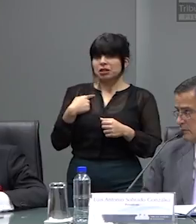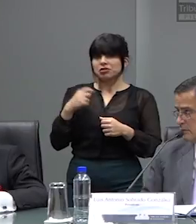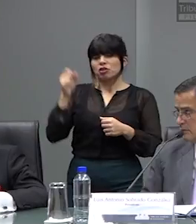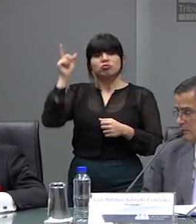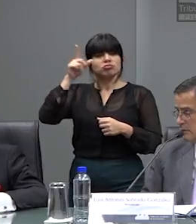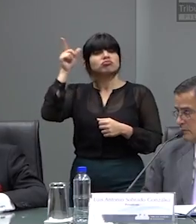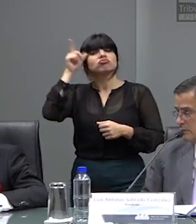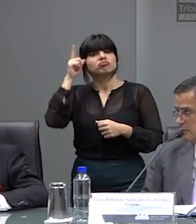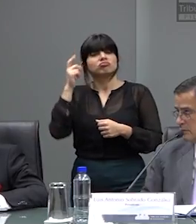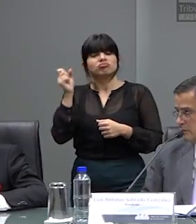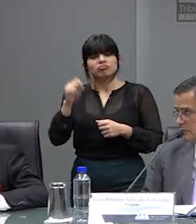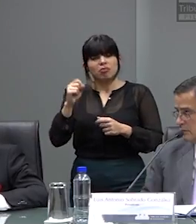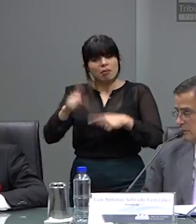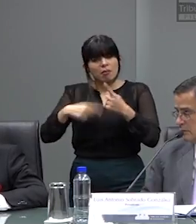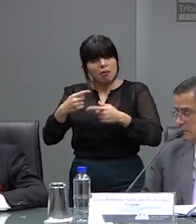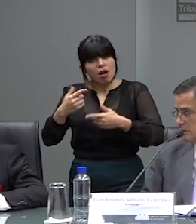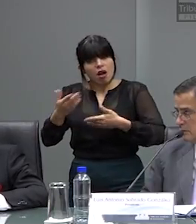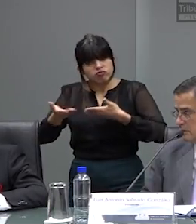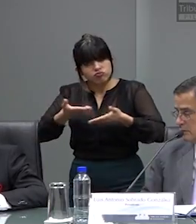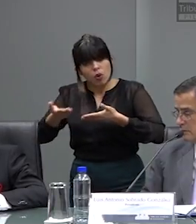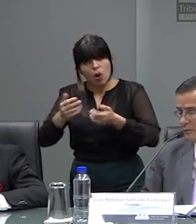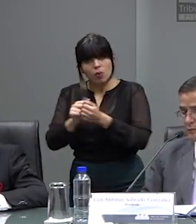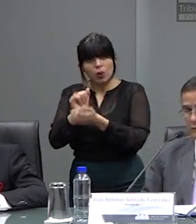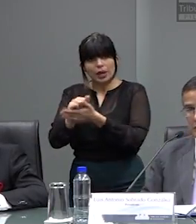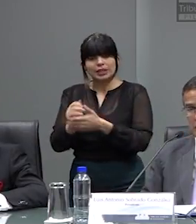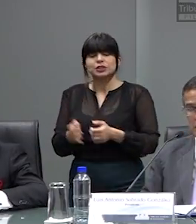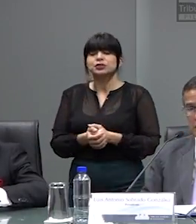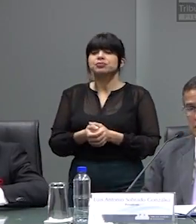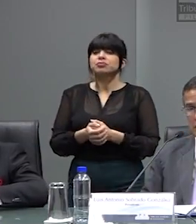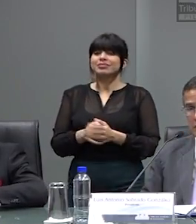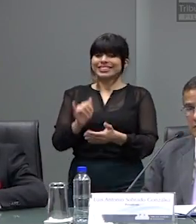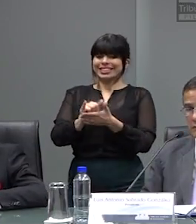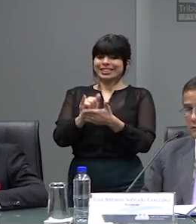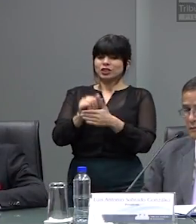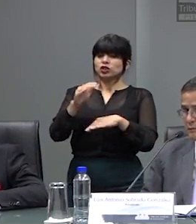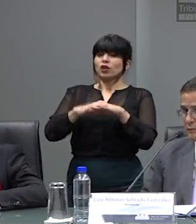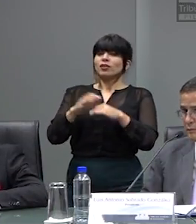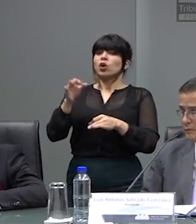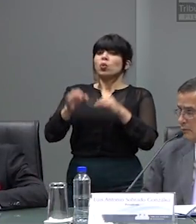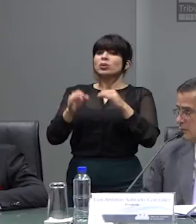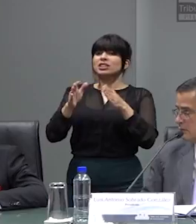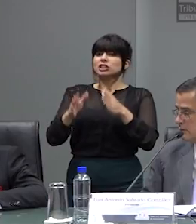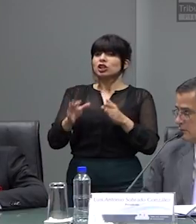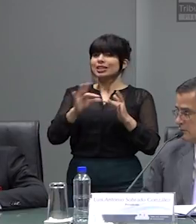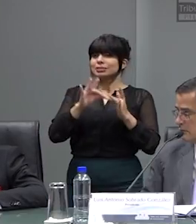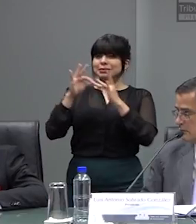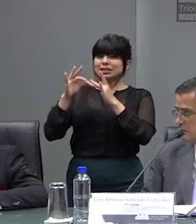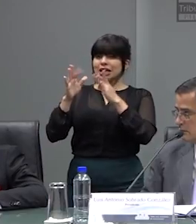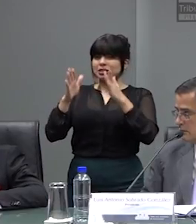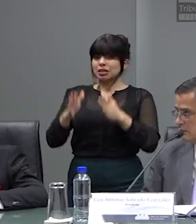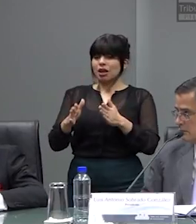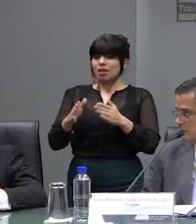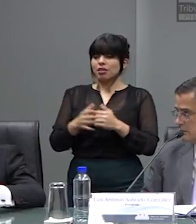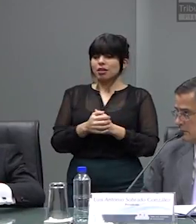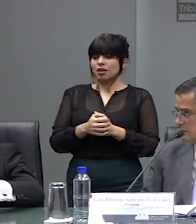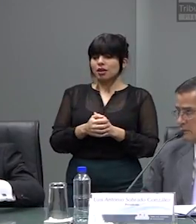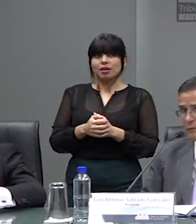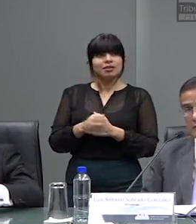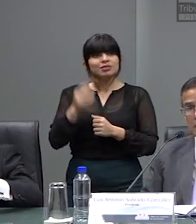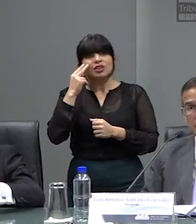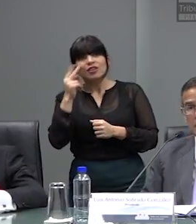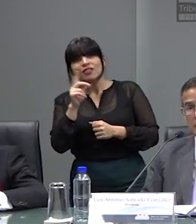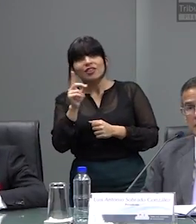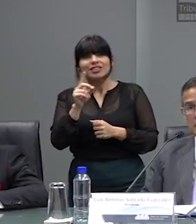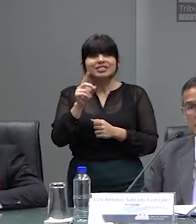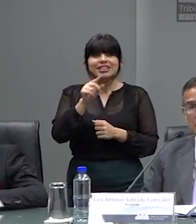por supuesto va a colaborar con ello. Esto de la jurisdicción especializada, que no la veo ahí,